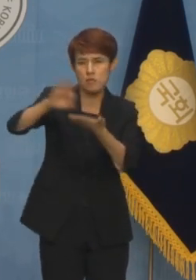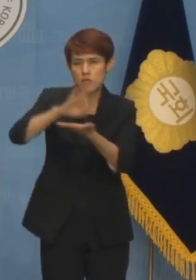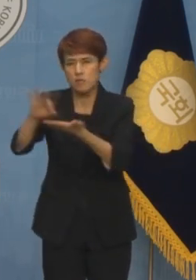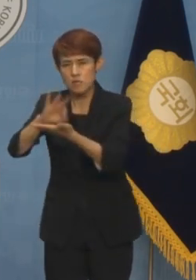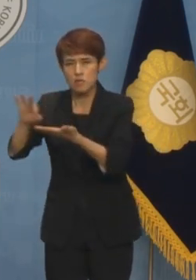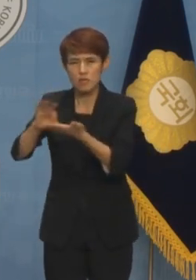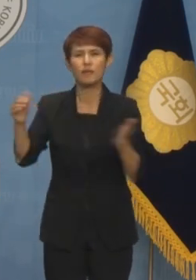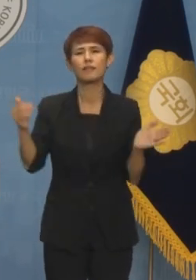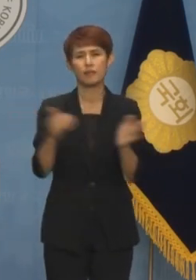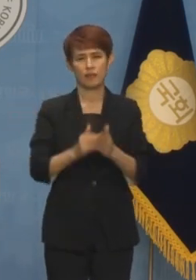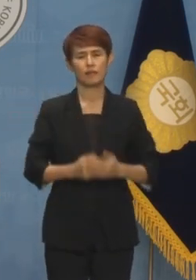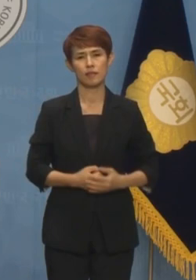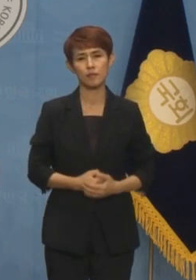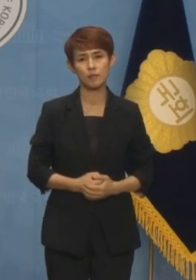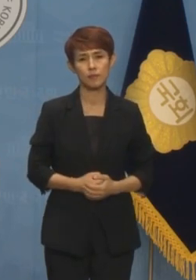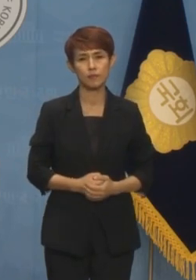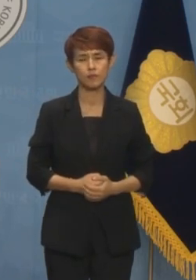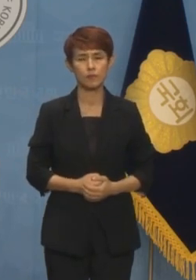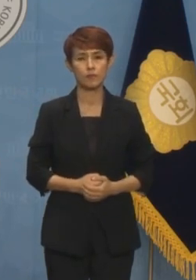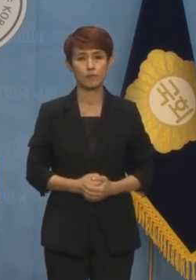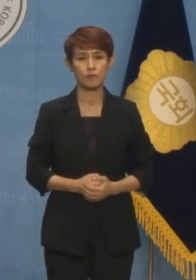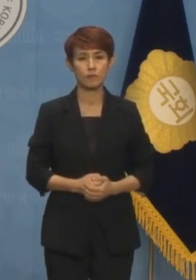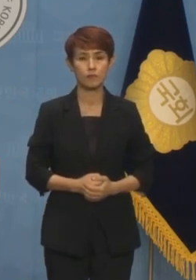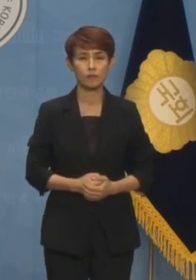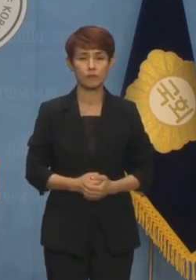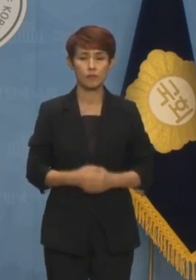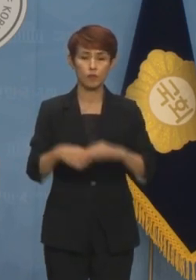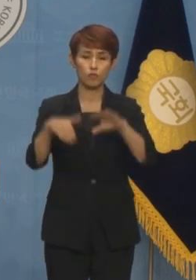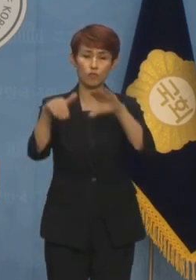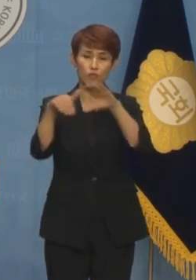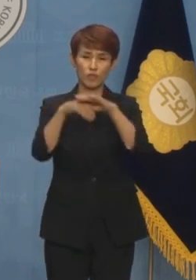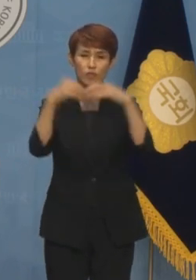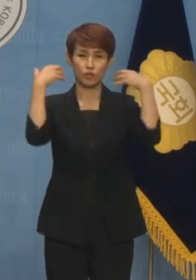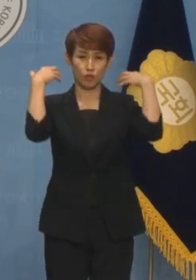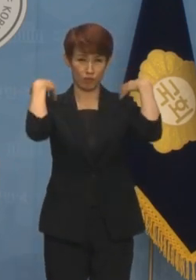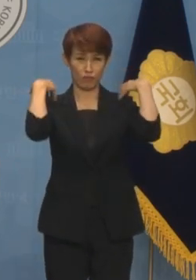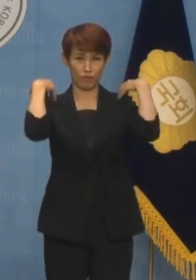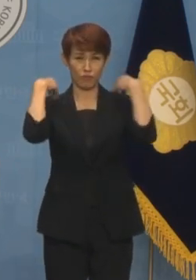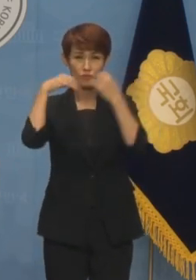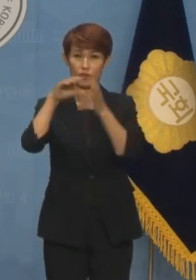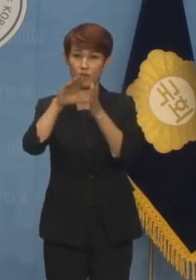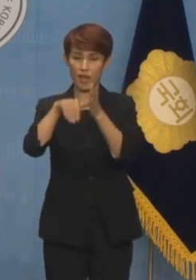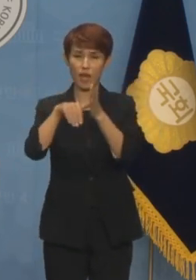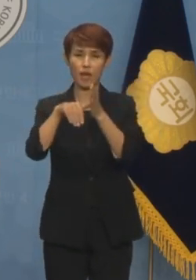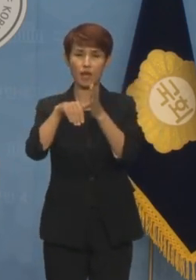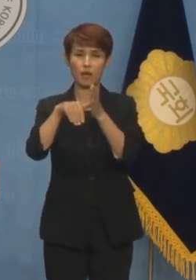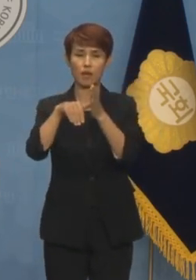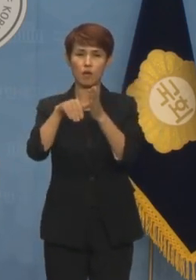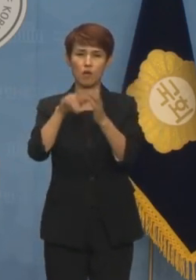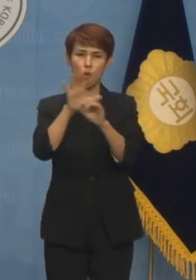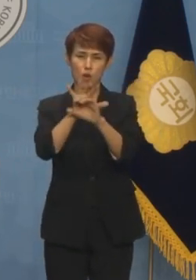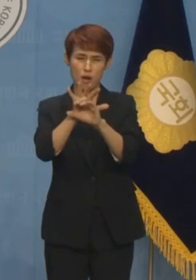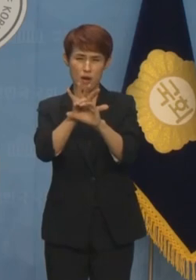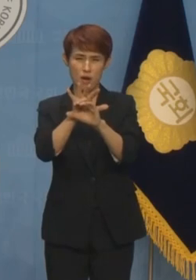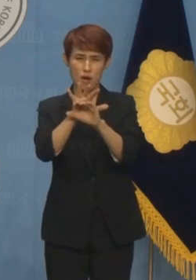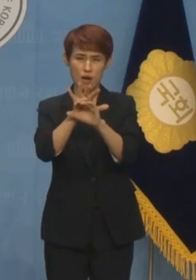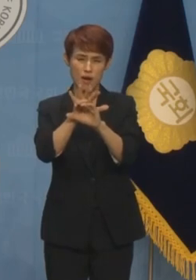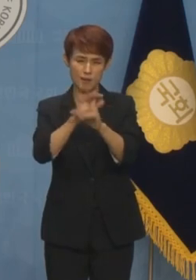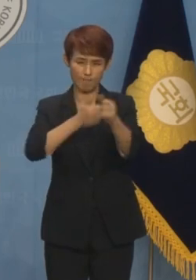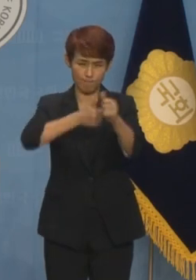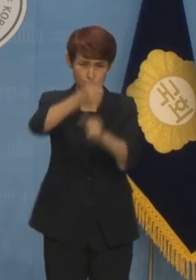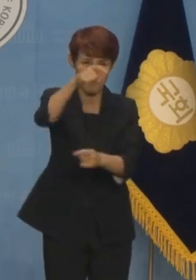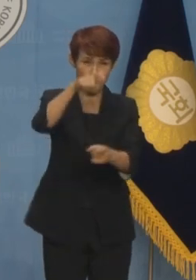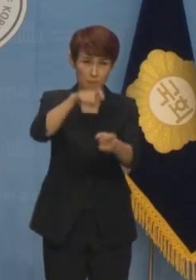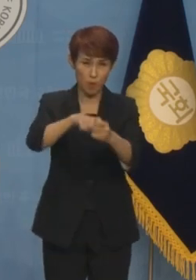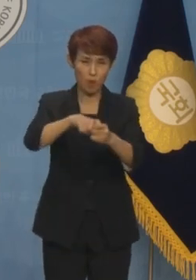결과다라고 말씀드리겠습니다. 오히려 문재인 정부 때 코로나 극복을 위한 재정